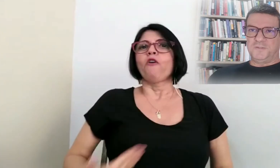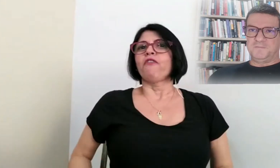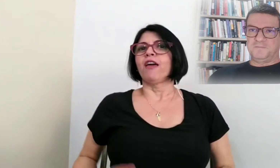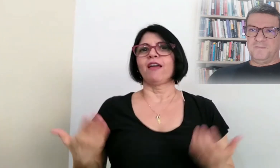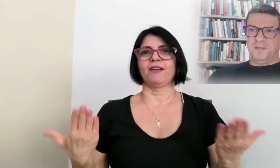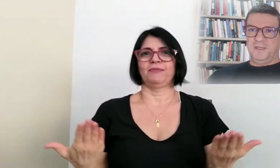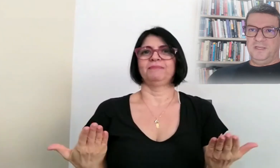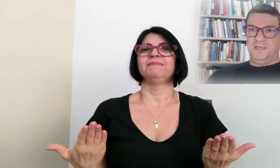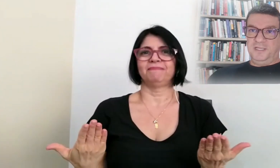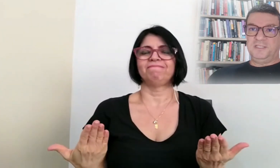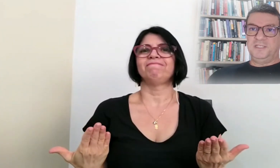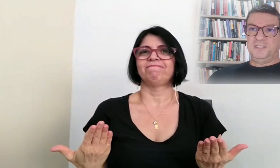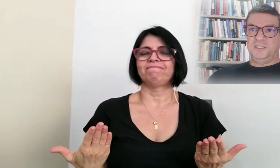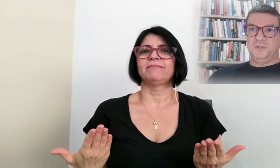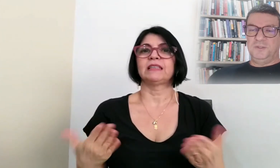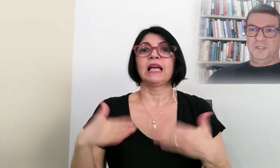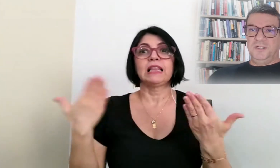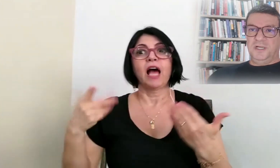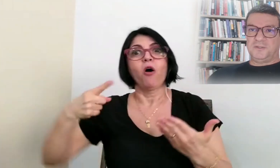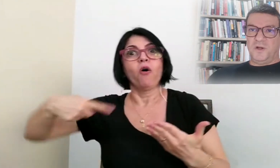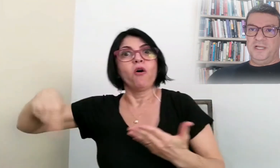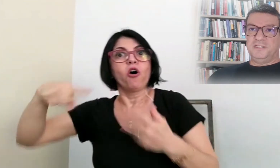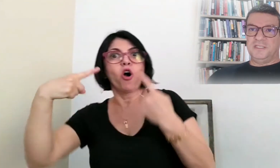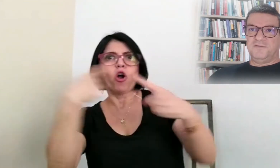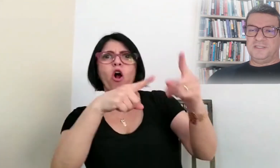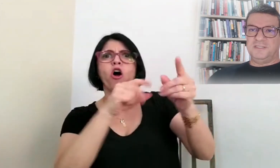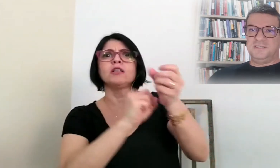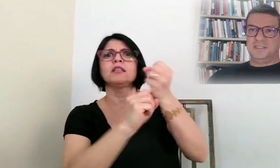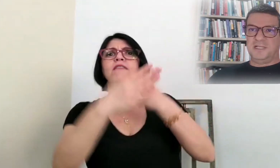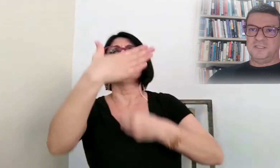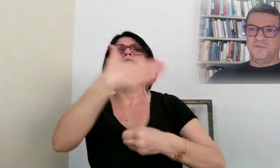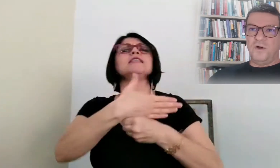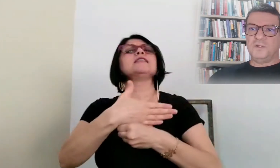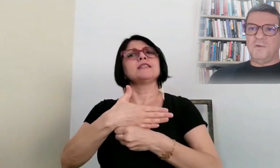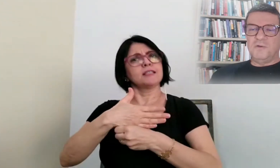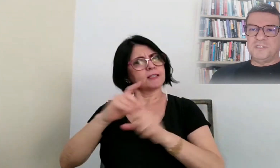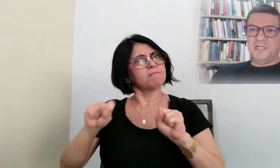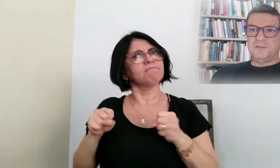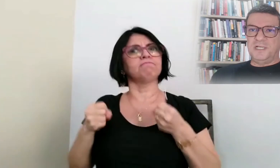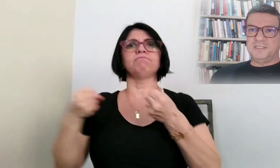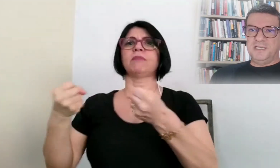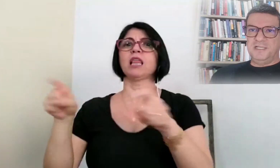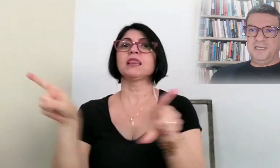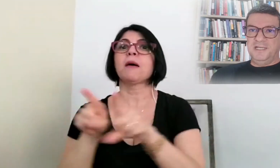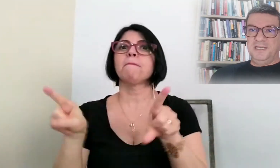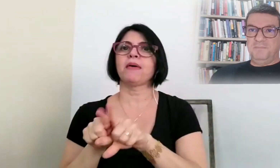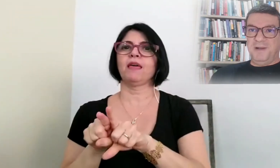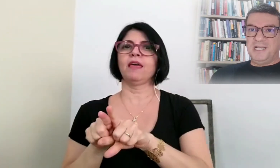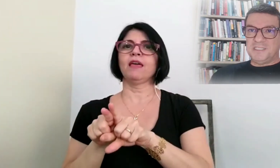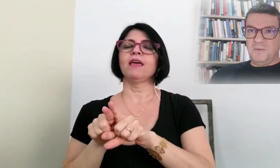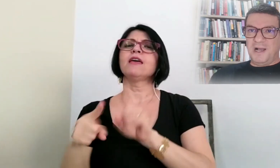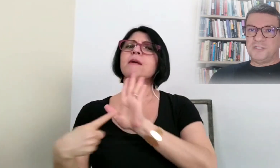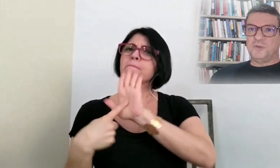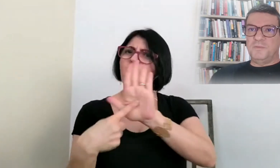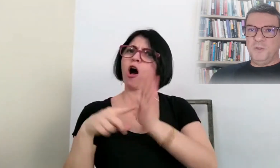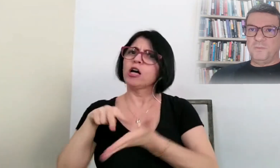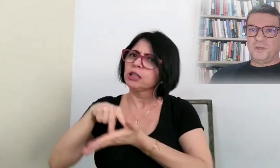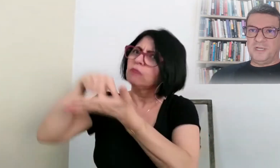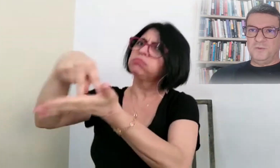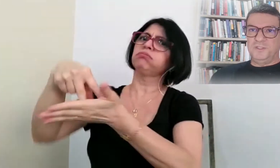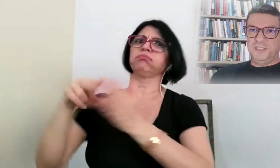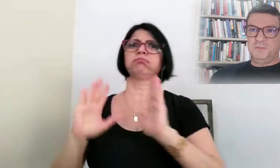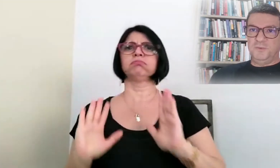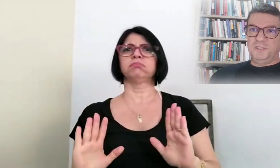de ódio. E nesse sentido, as correntes antifascistas elas voltam ao centro da cena e passam a assumir